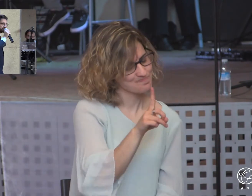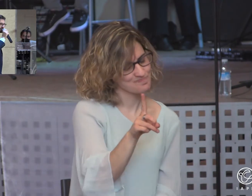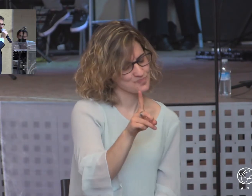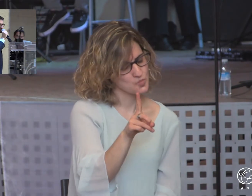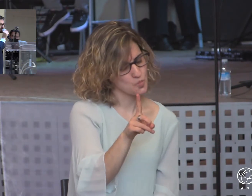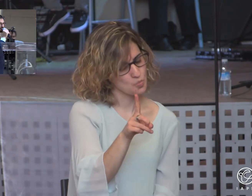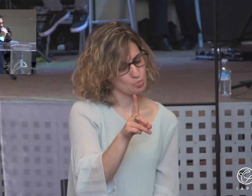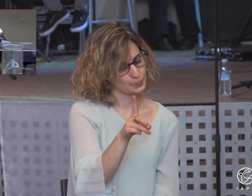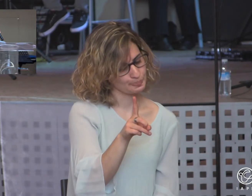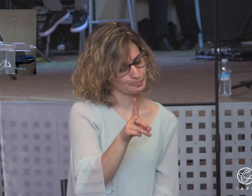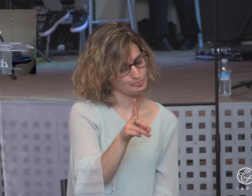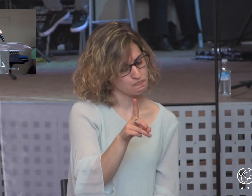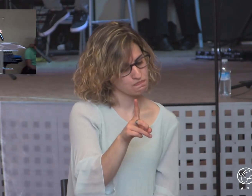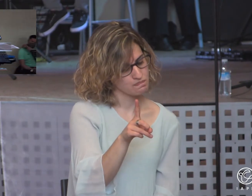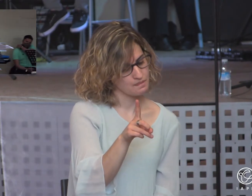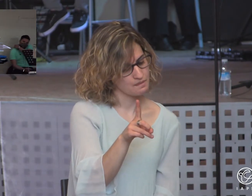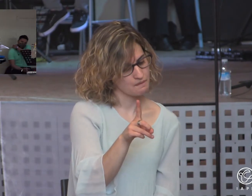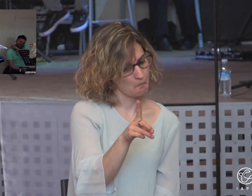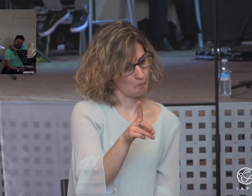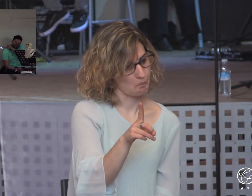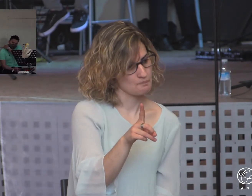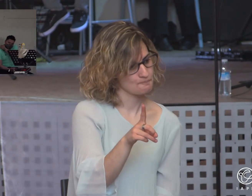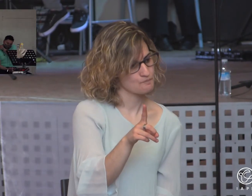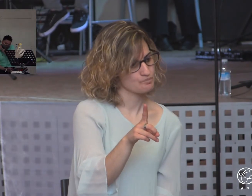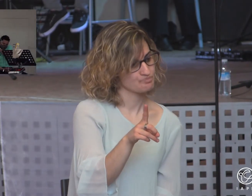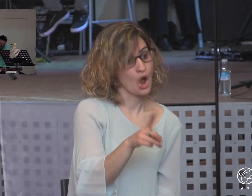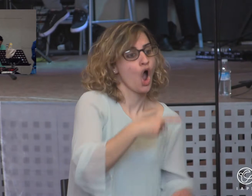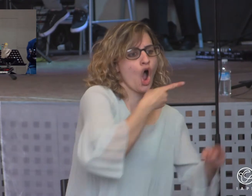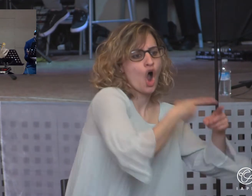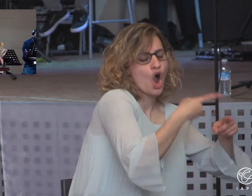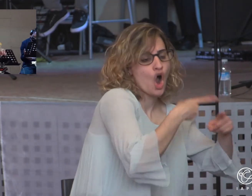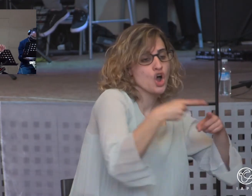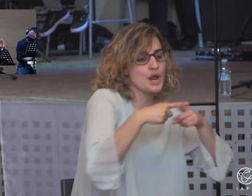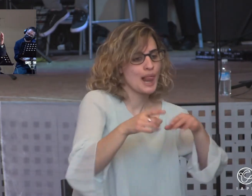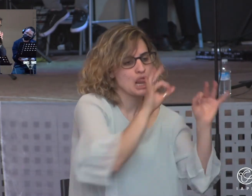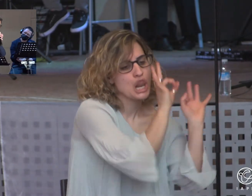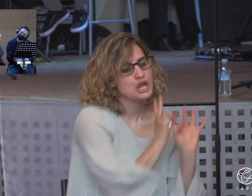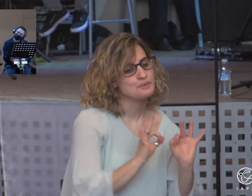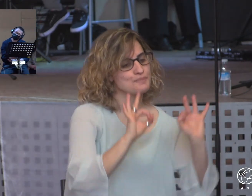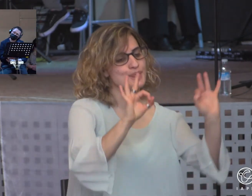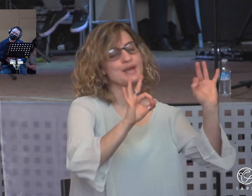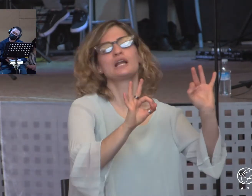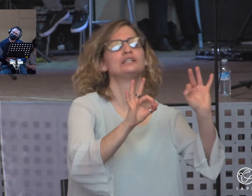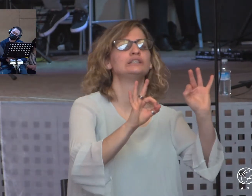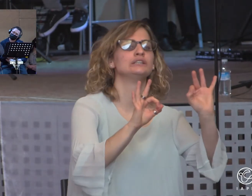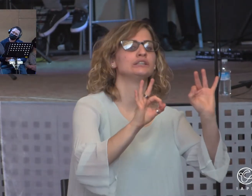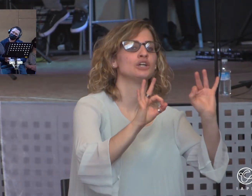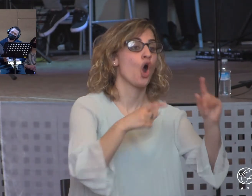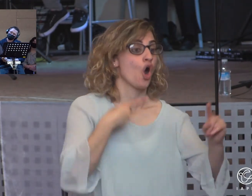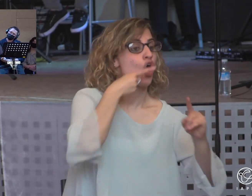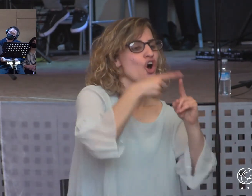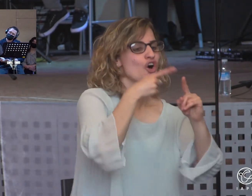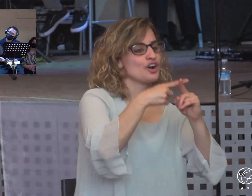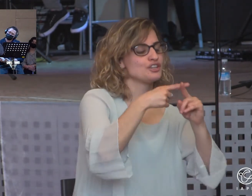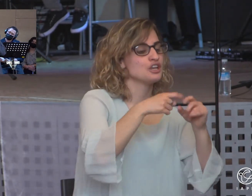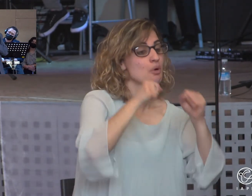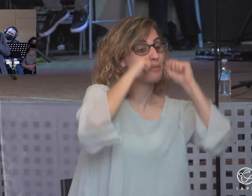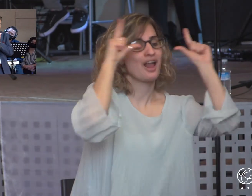necesitas hacer ningún ritual mágico ni nada parecido de manera que seas